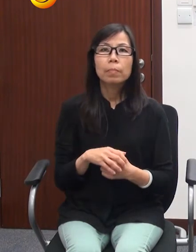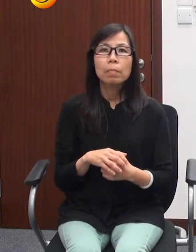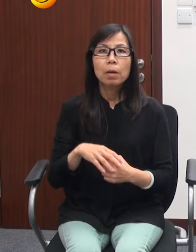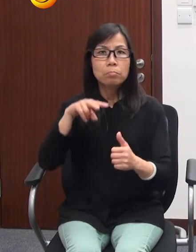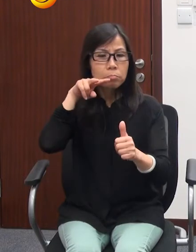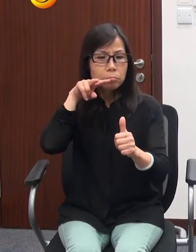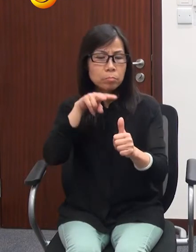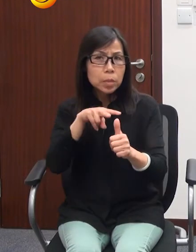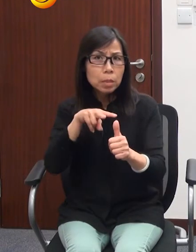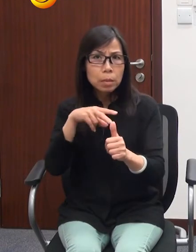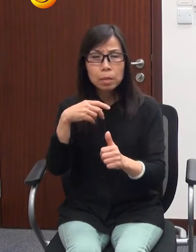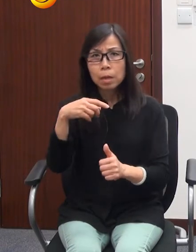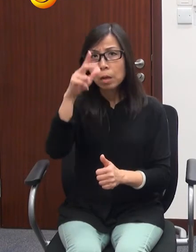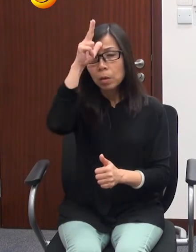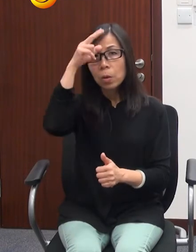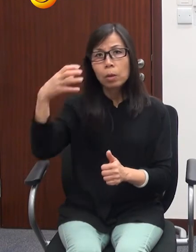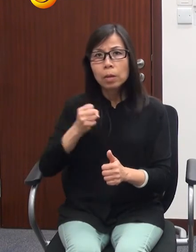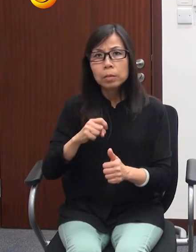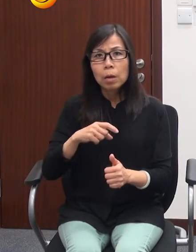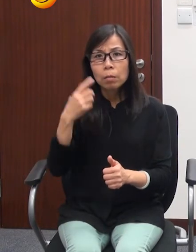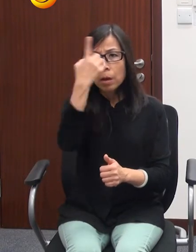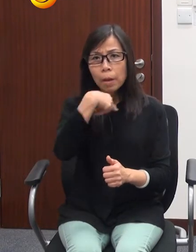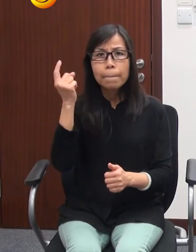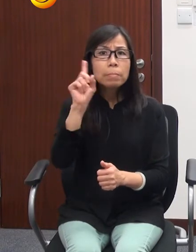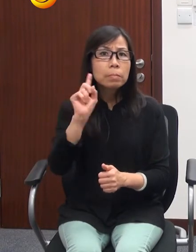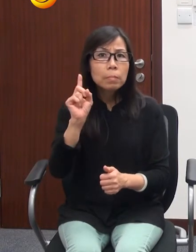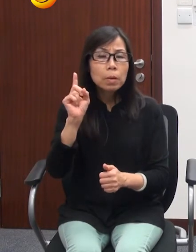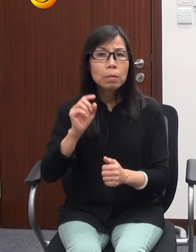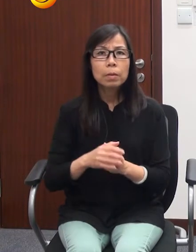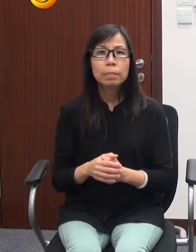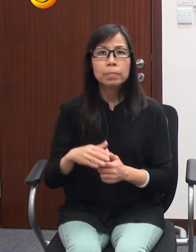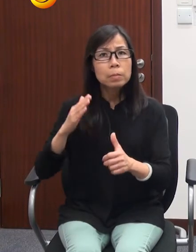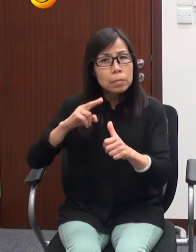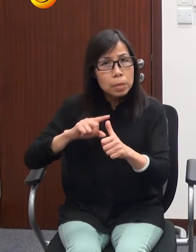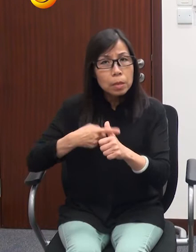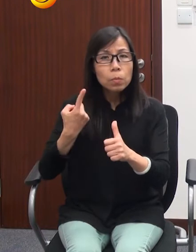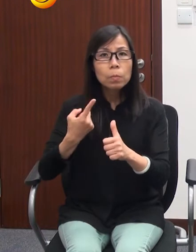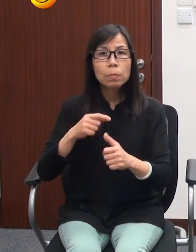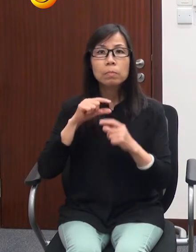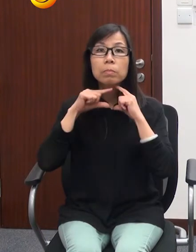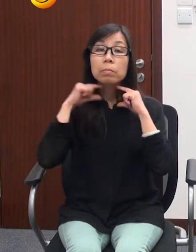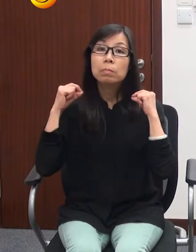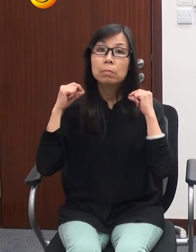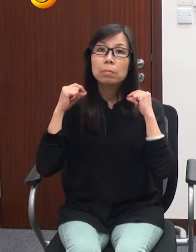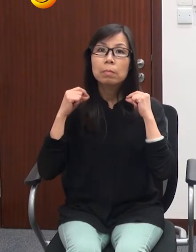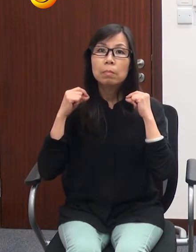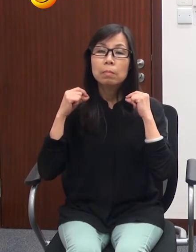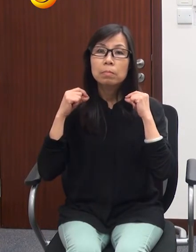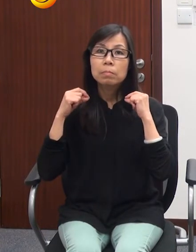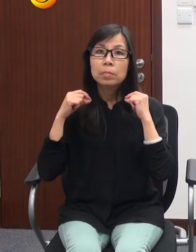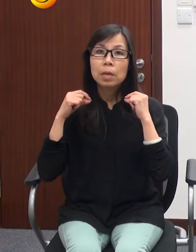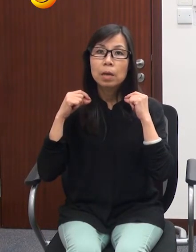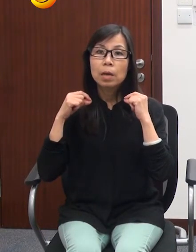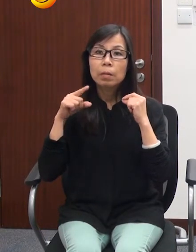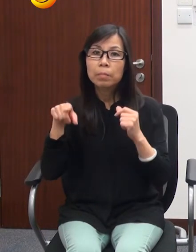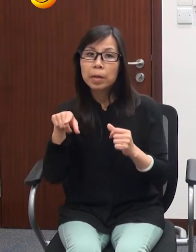特首而家好難有人制衡佢。咁即係因為阿煲呔即係俾人哋伏